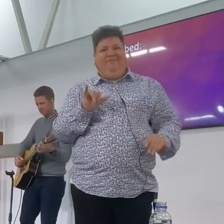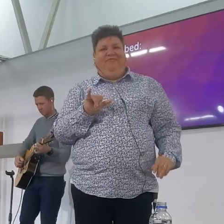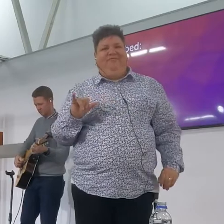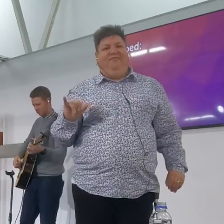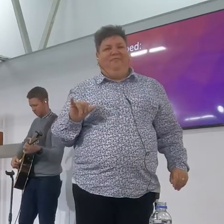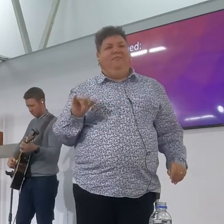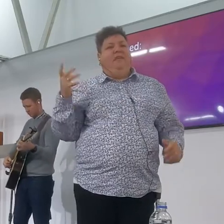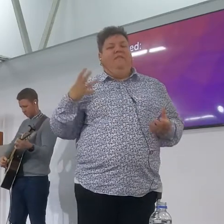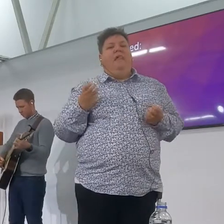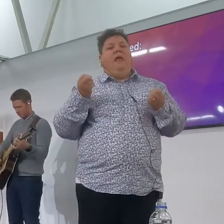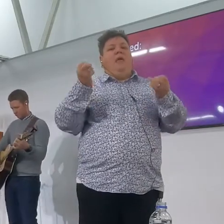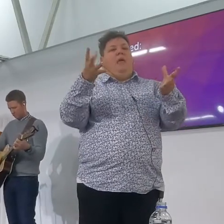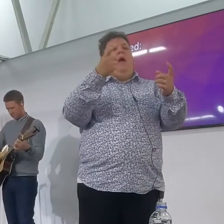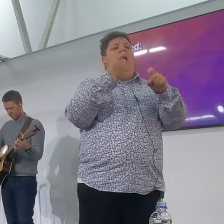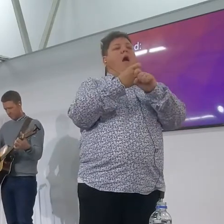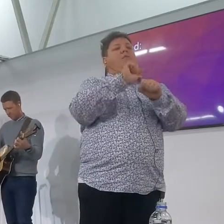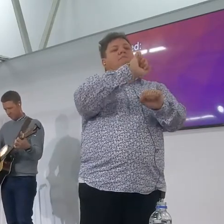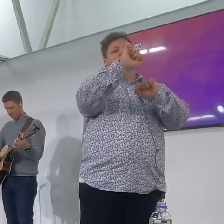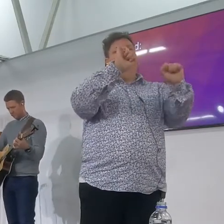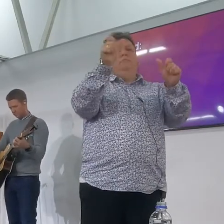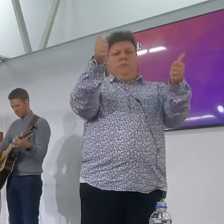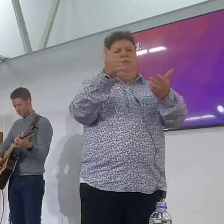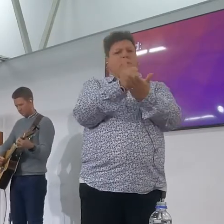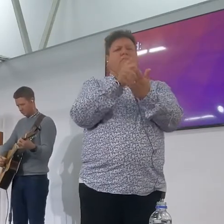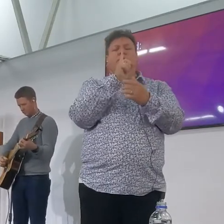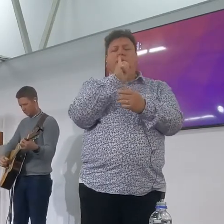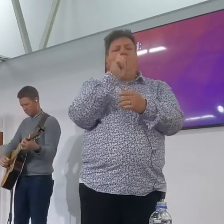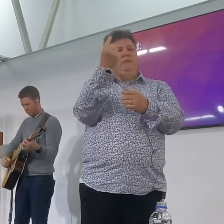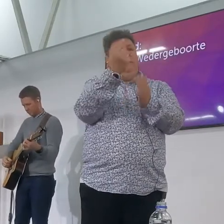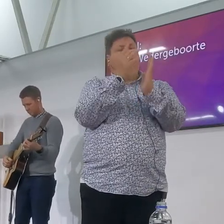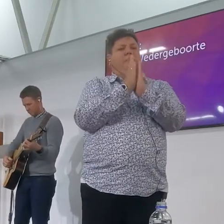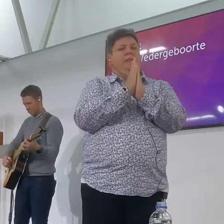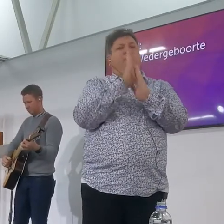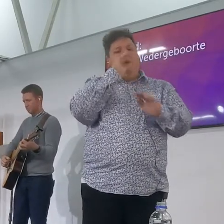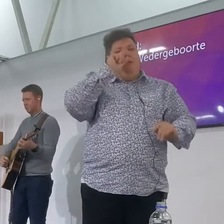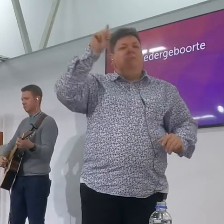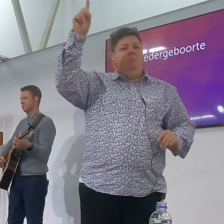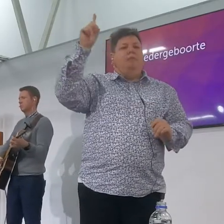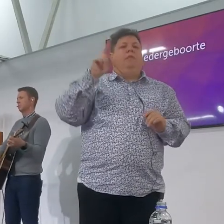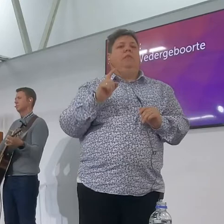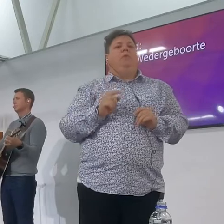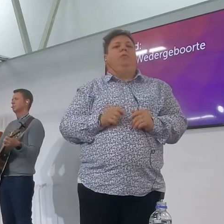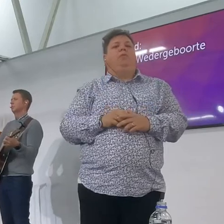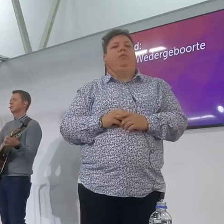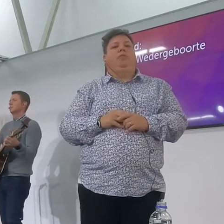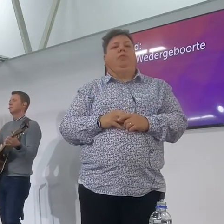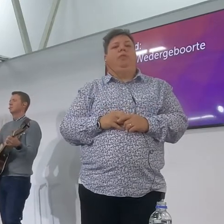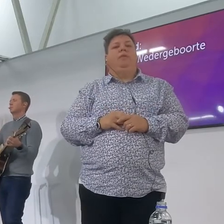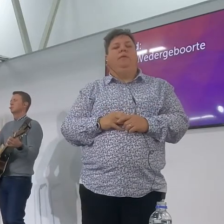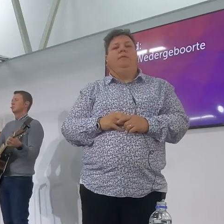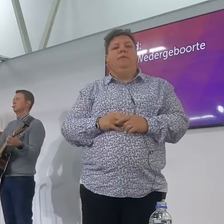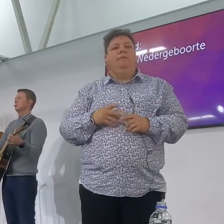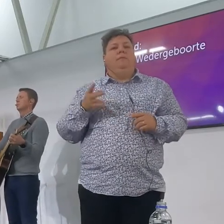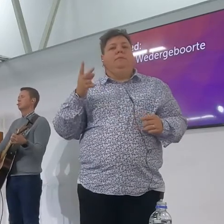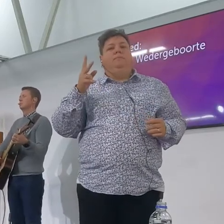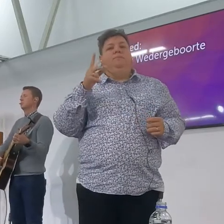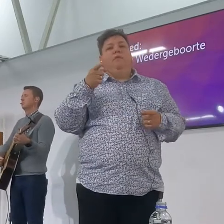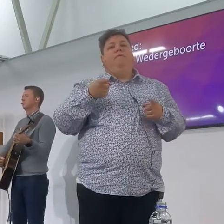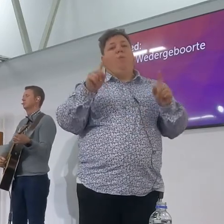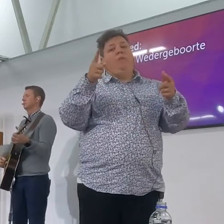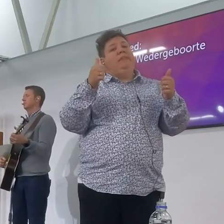gee vir gebed. Sluit jou oop net daar waar jy is. En ek wil jou lei in gebed. Dalk as jy vanoggend hier